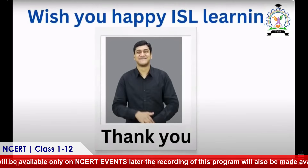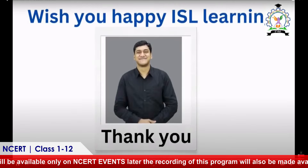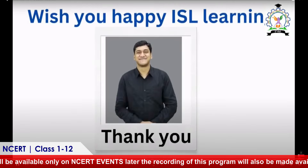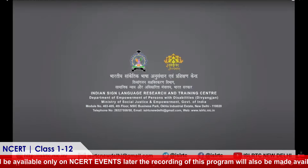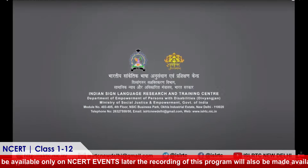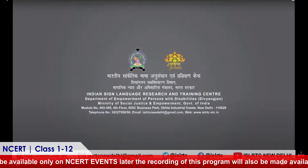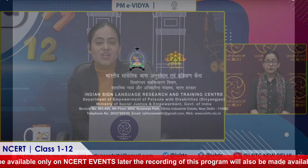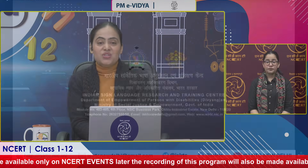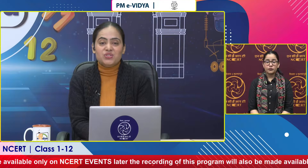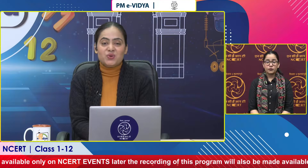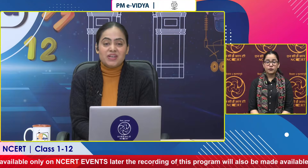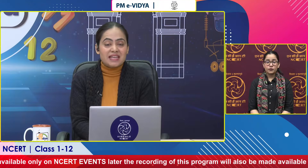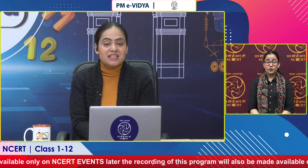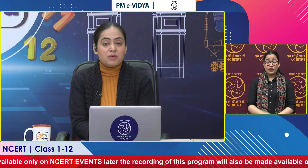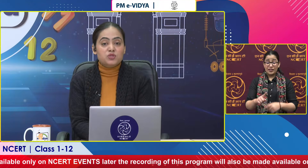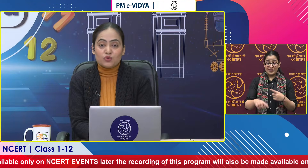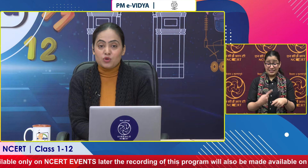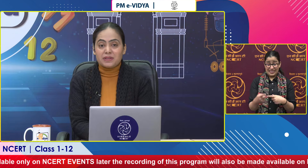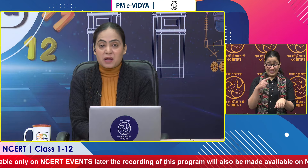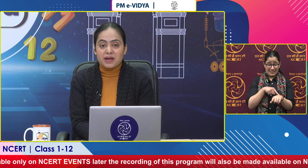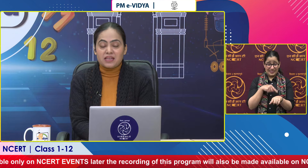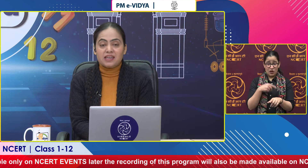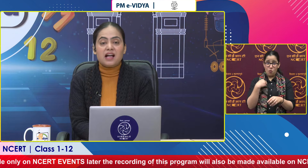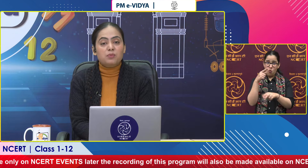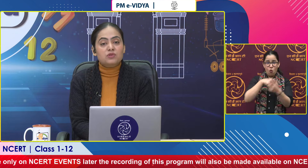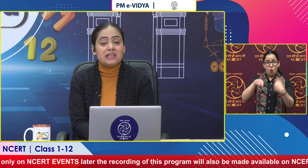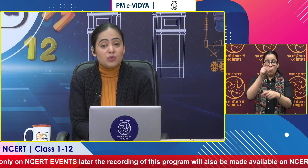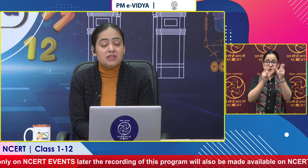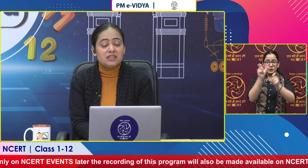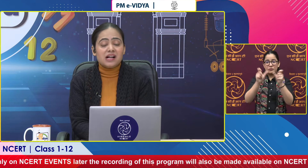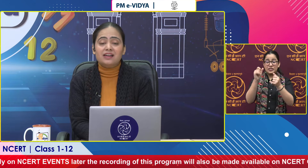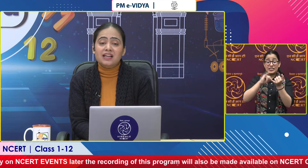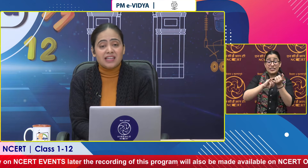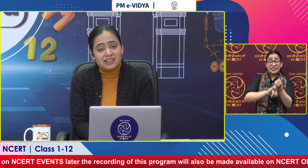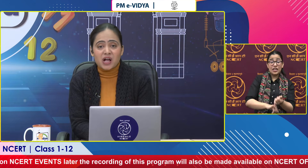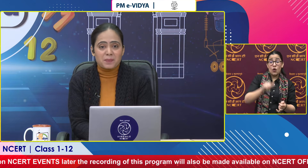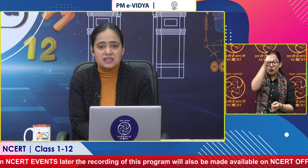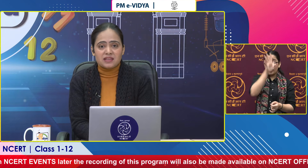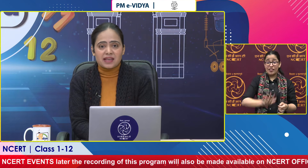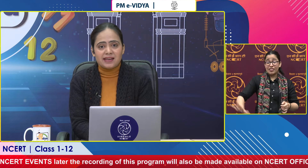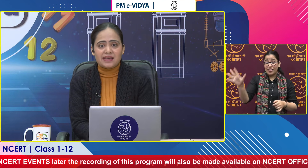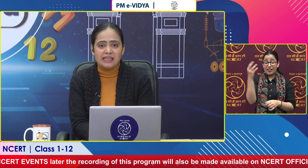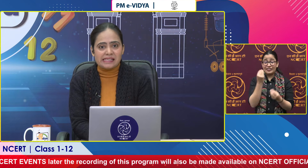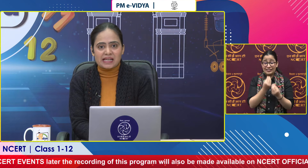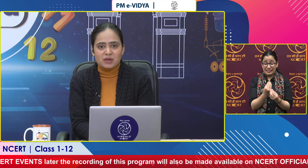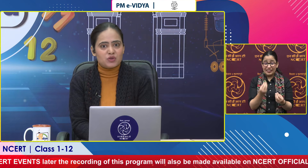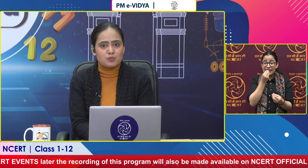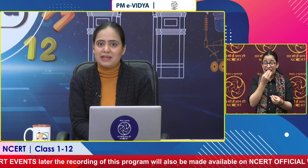धन्यवाद। सो नेक्स्ट टाइम आप ज़रूर बता पाएंगे कि आपको साउथ इंडियन खाना कितना पसंद है, लेकिन गरम और